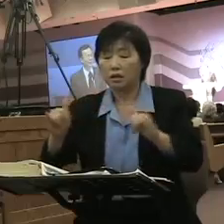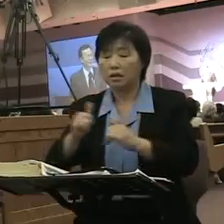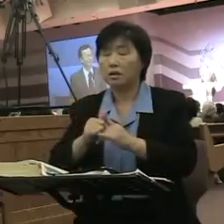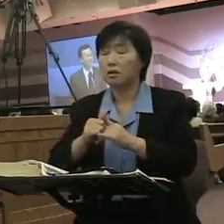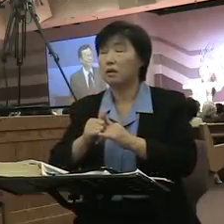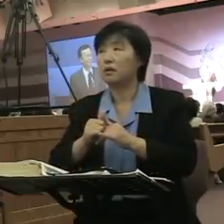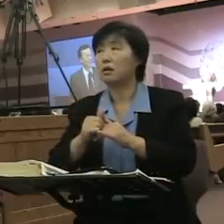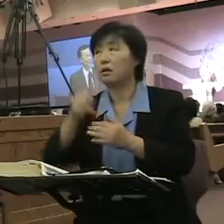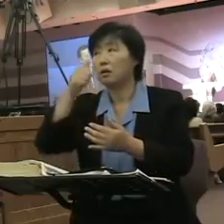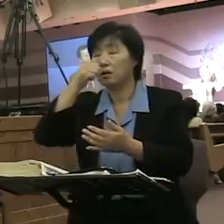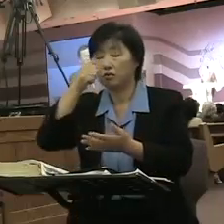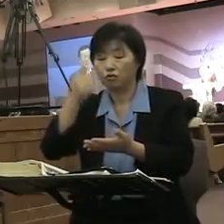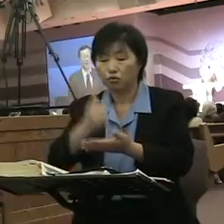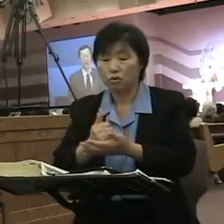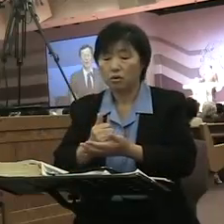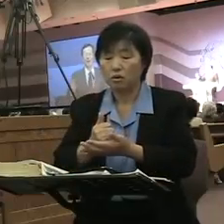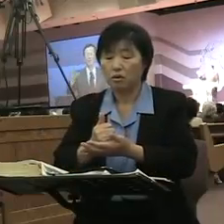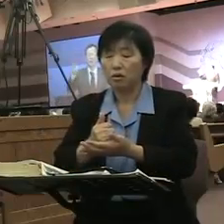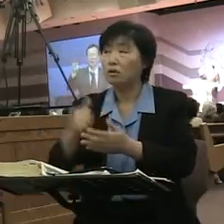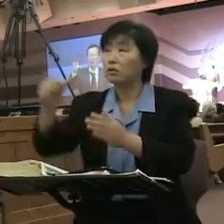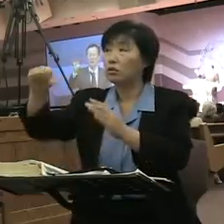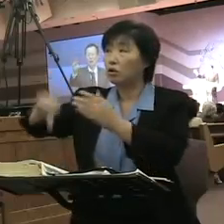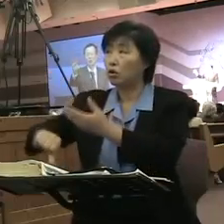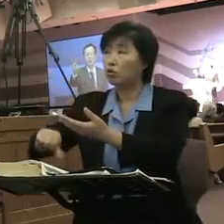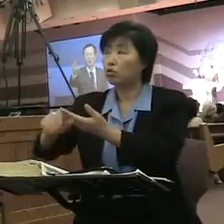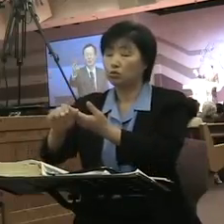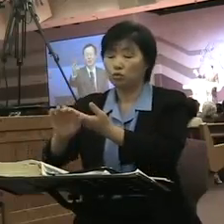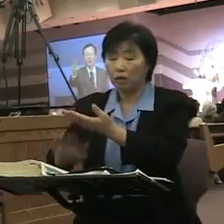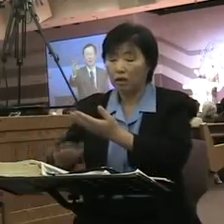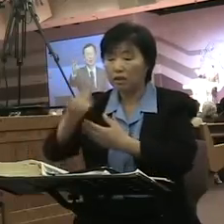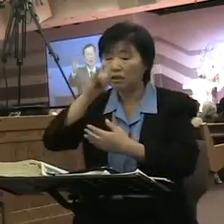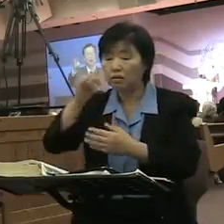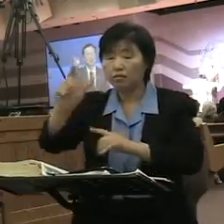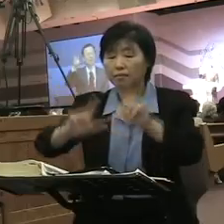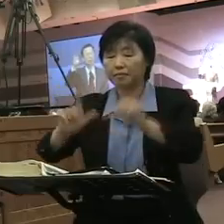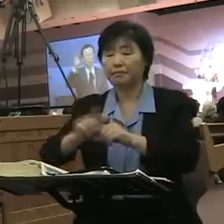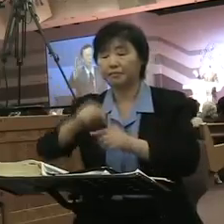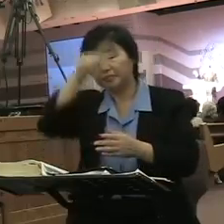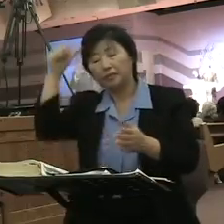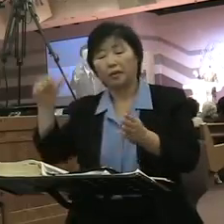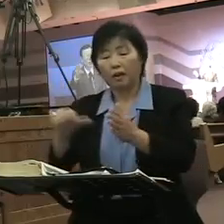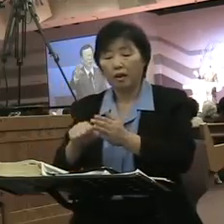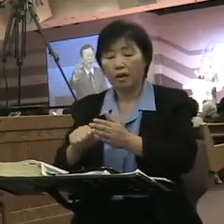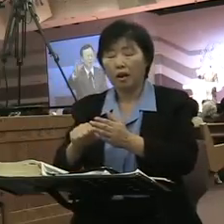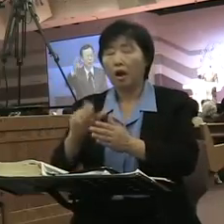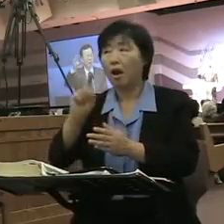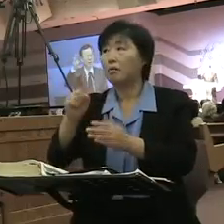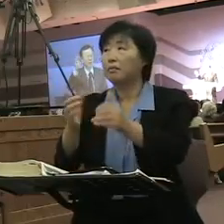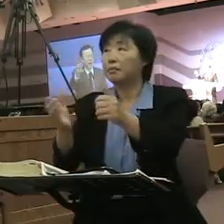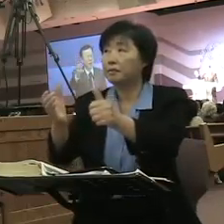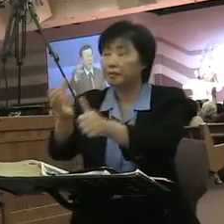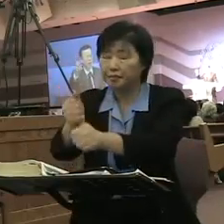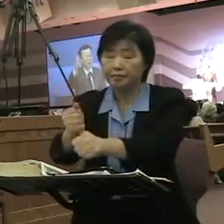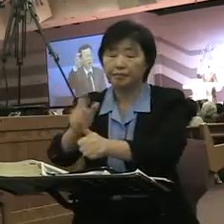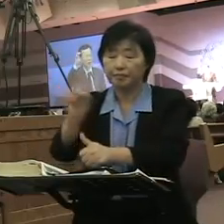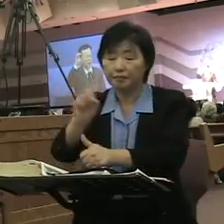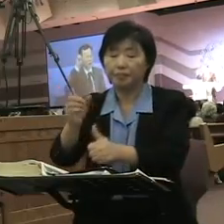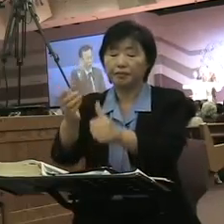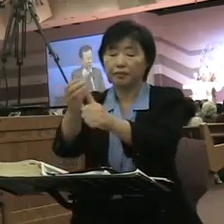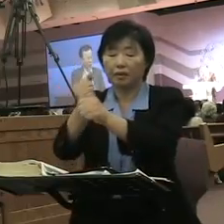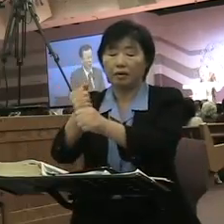모습입니다. 무엇인가 내가 한번 잡아보려고, 인생에서 한번 도취해보려고, 무엇인가